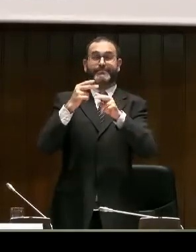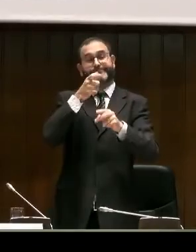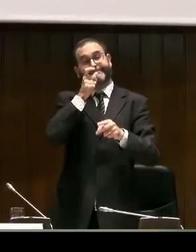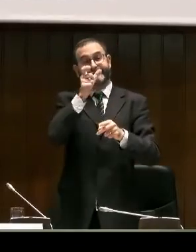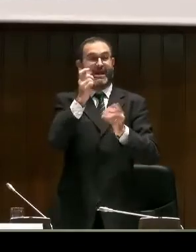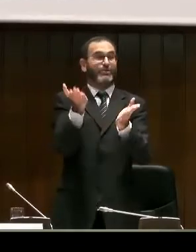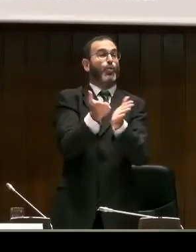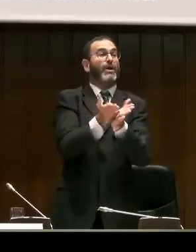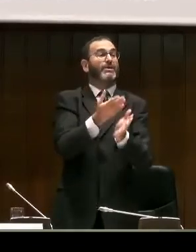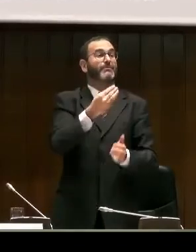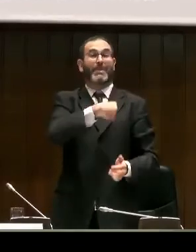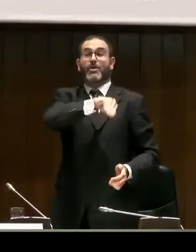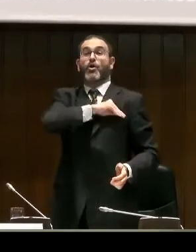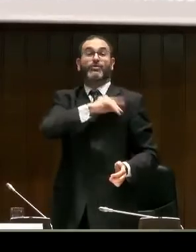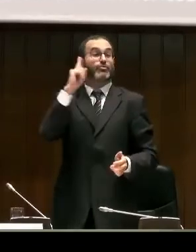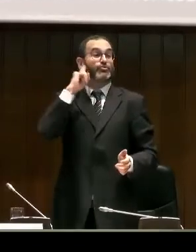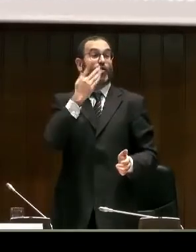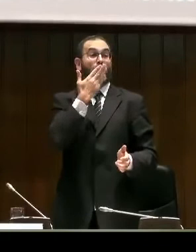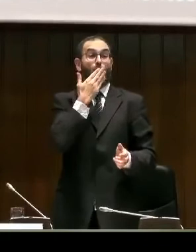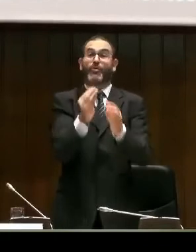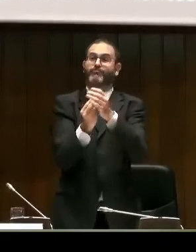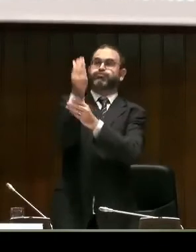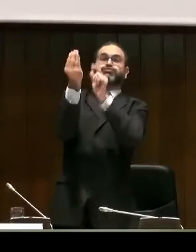acuerdo con este punto de vista,